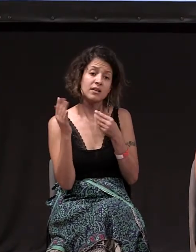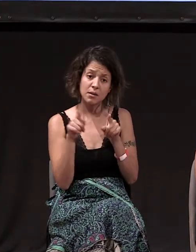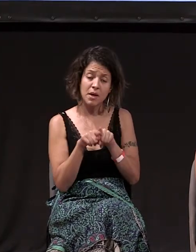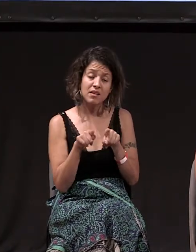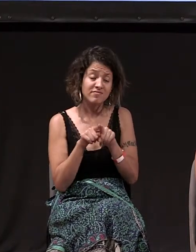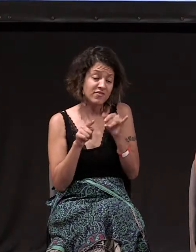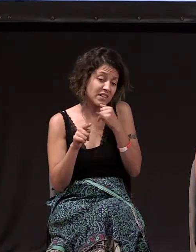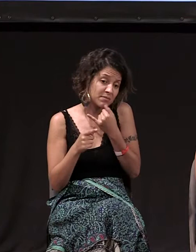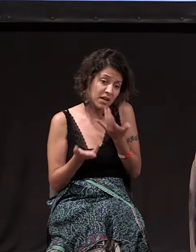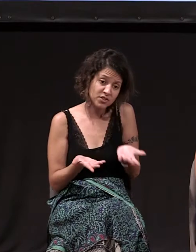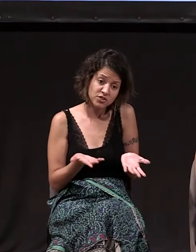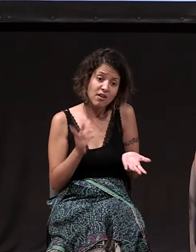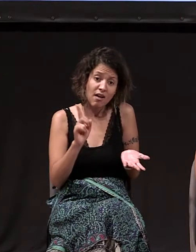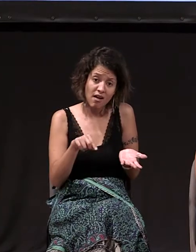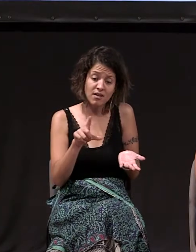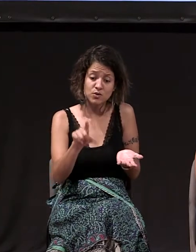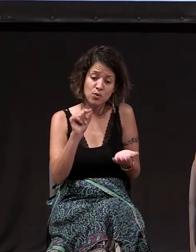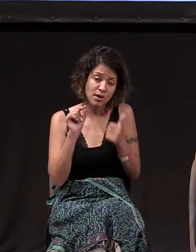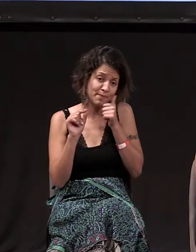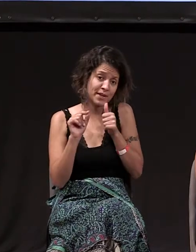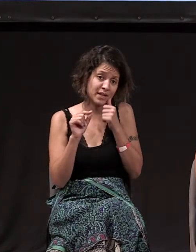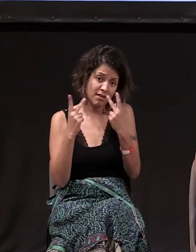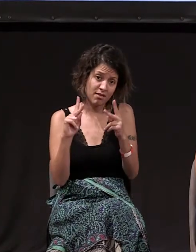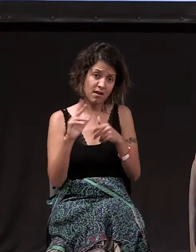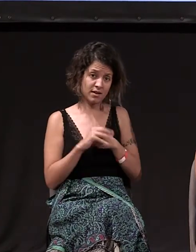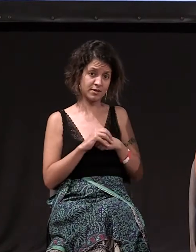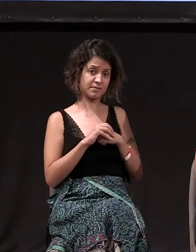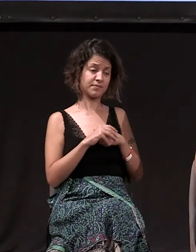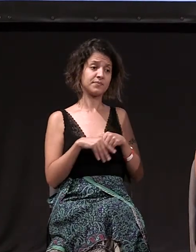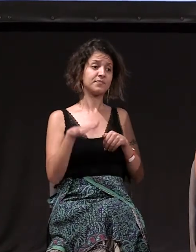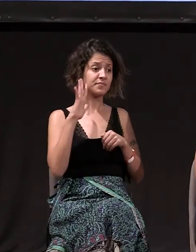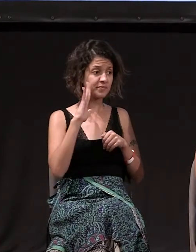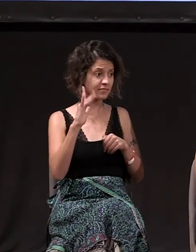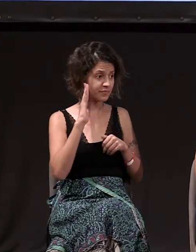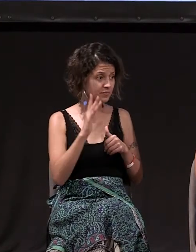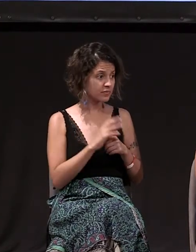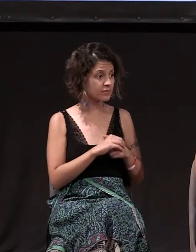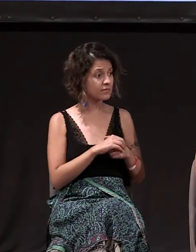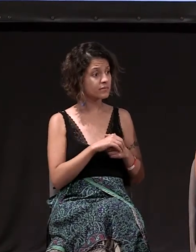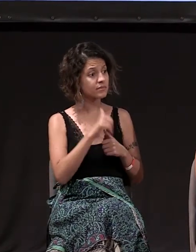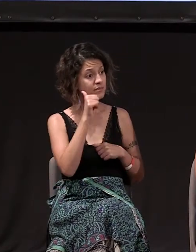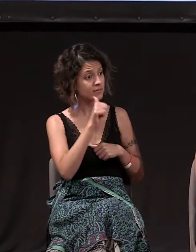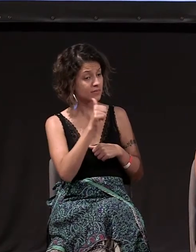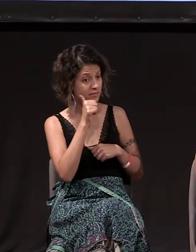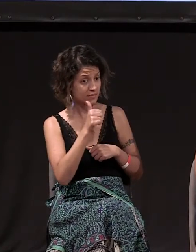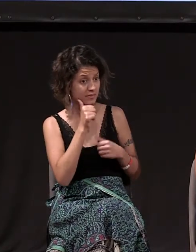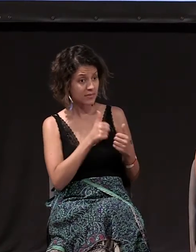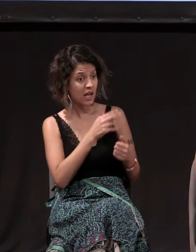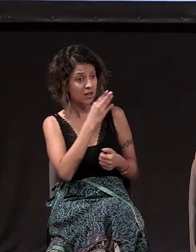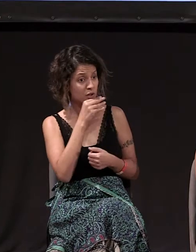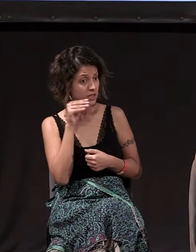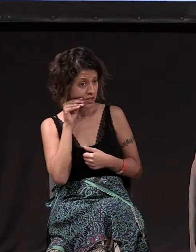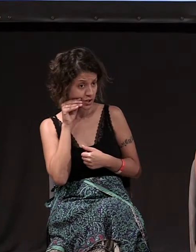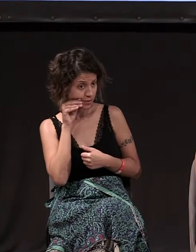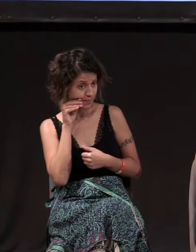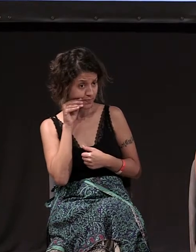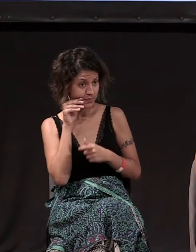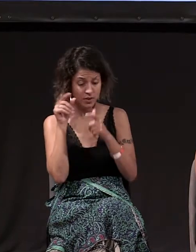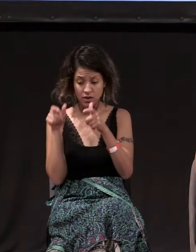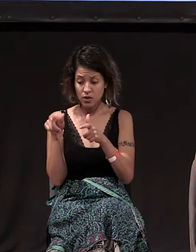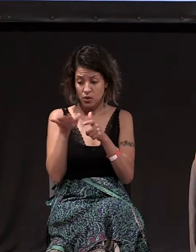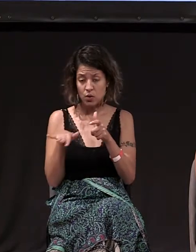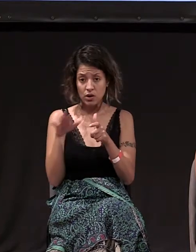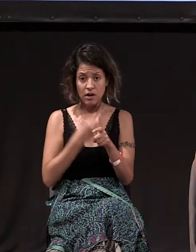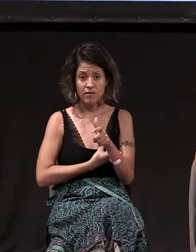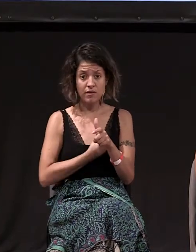é. Porque imagina uma adolescente onde, no meio onde ela vive,